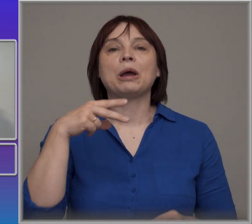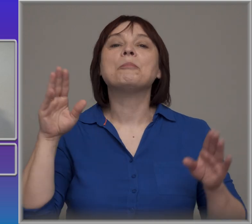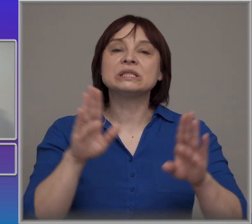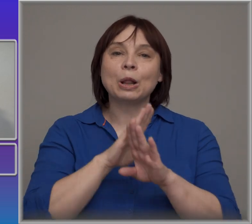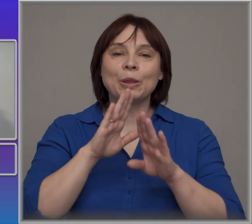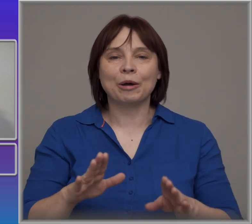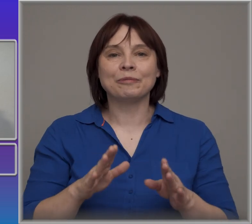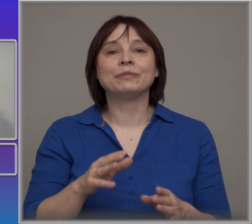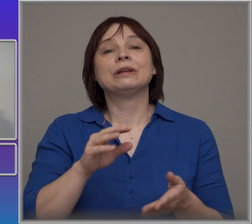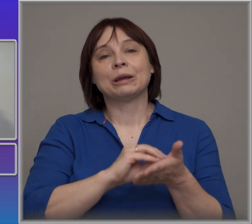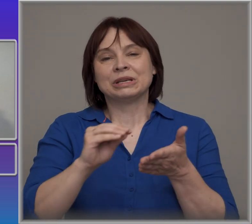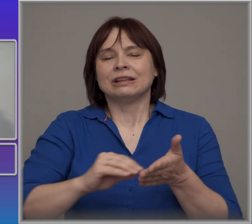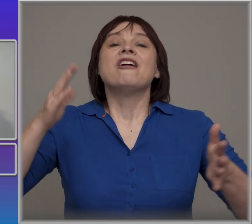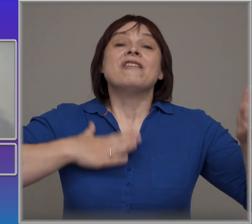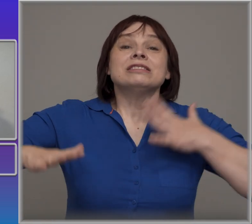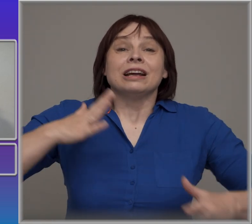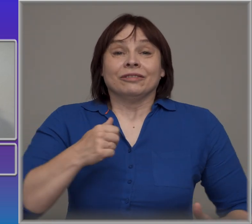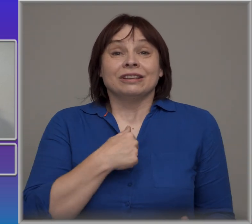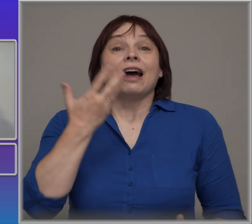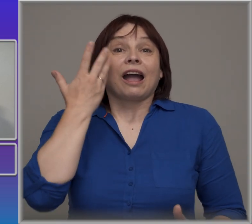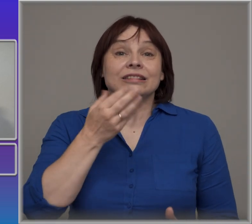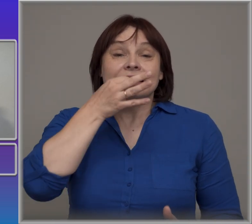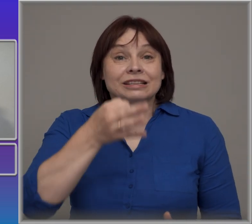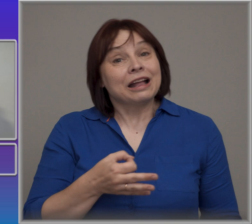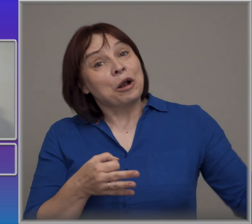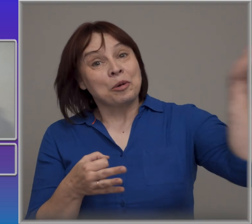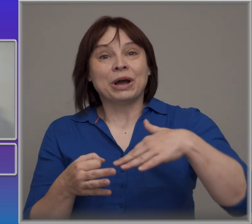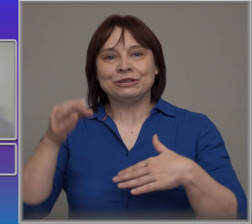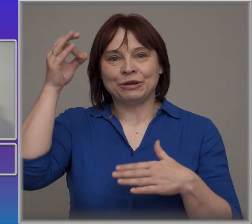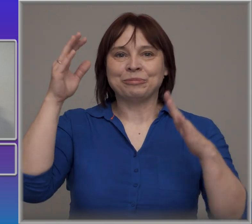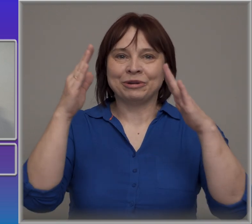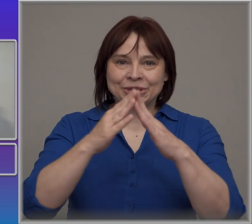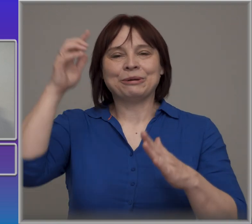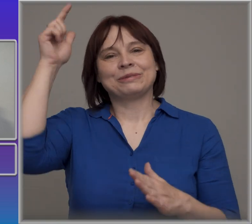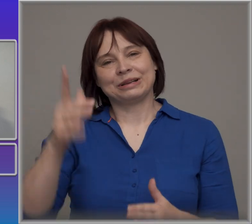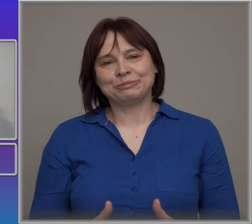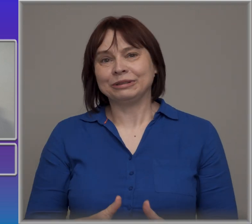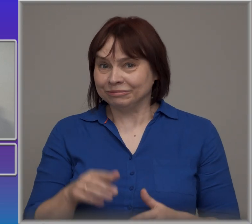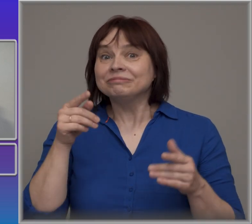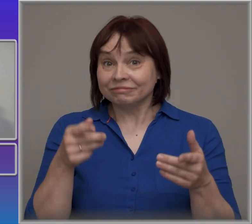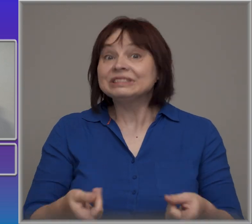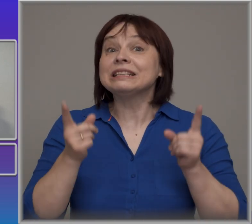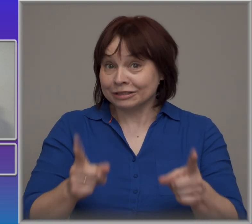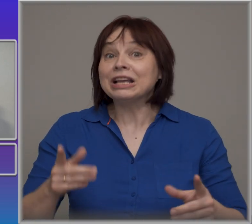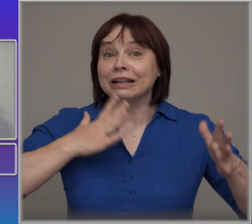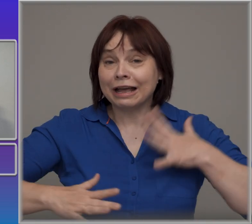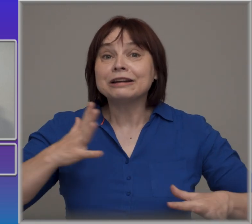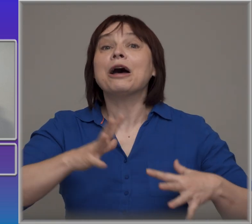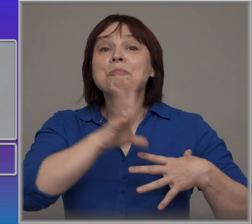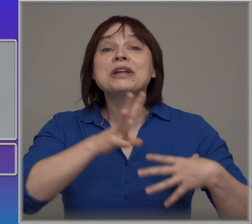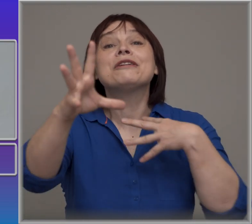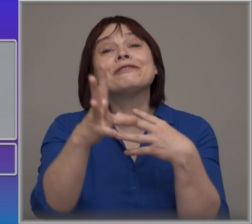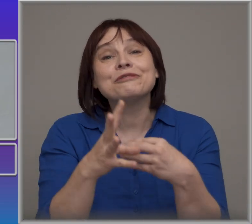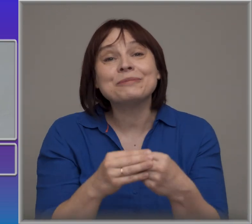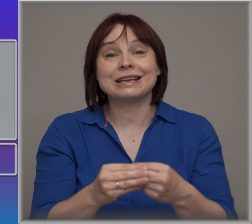говорит: «Возрадовался я, когда сказали мне, пойдем в дом Господень». Боже, да. Это действительно радость, радость быть вместе,